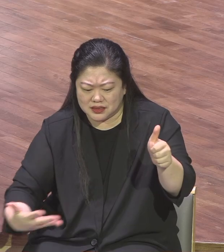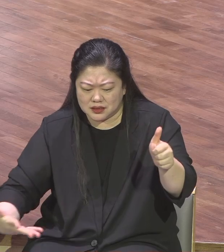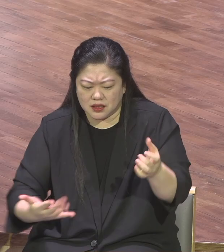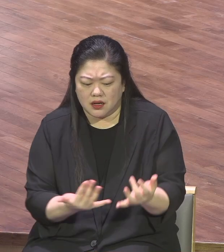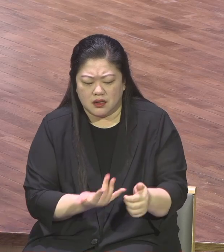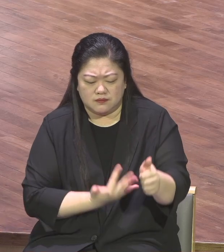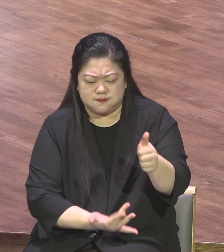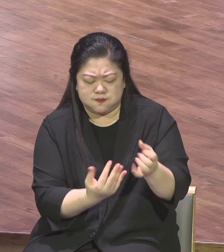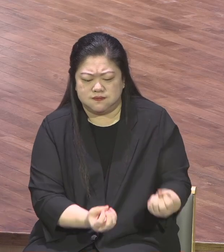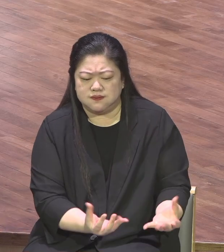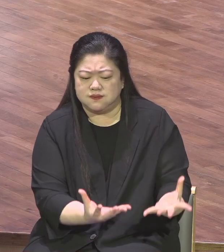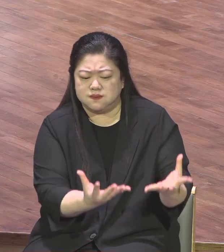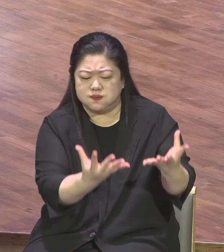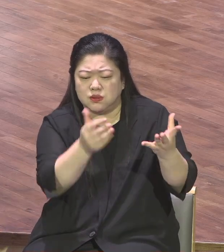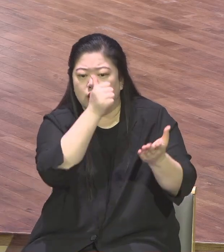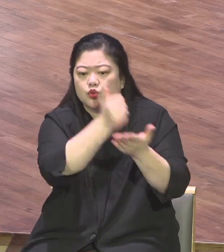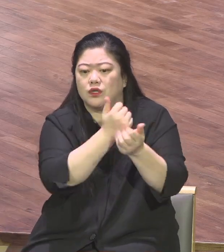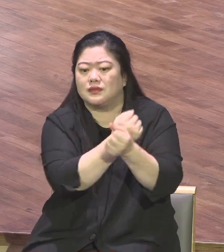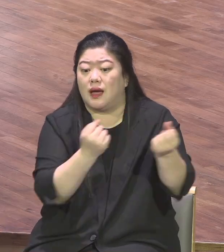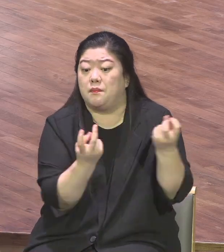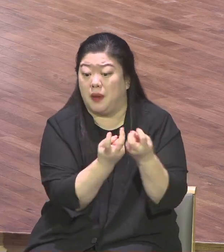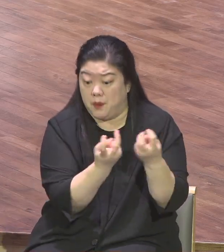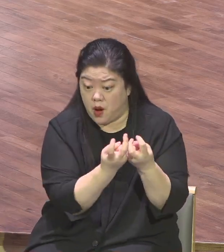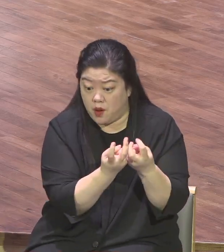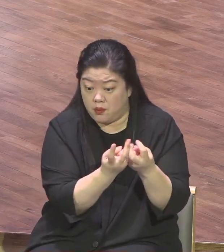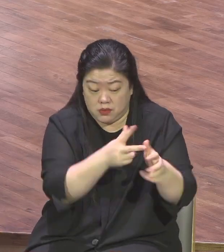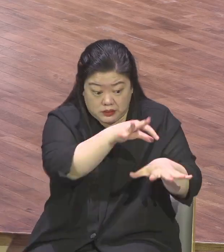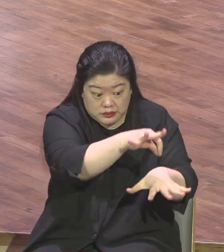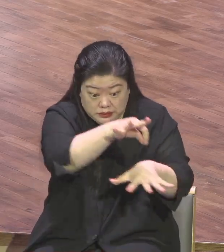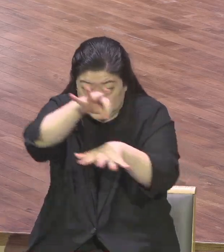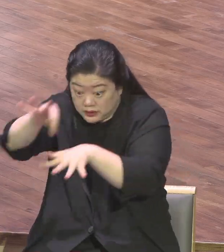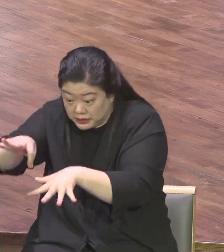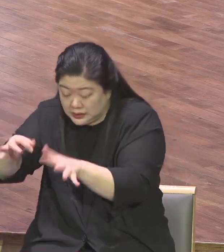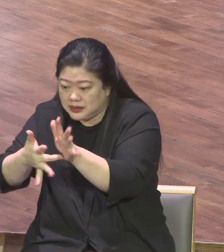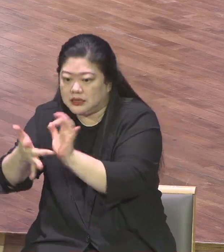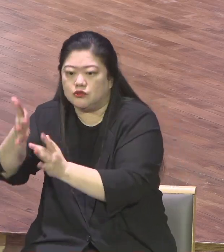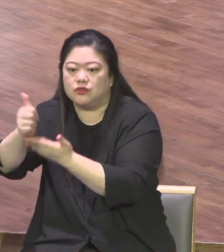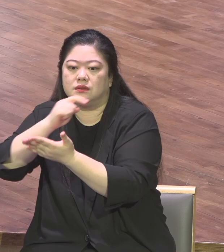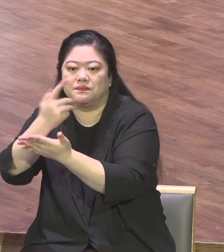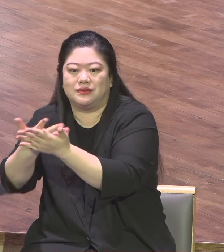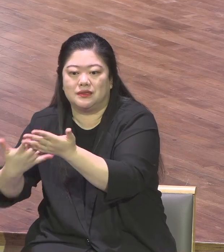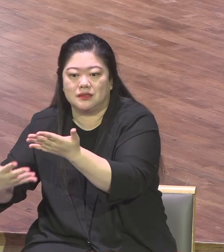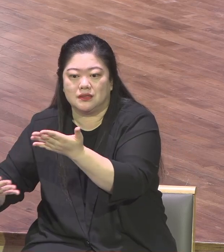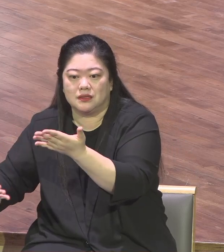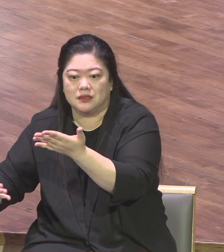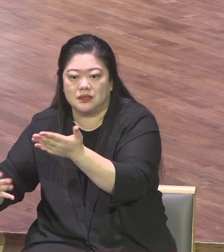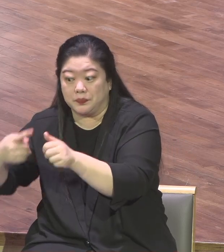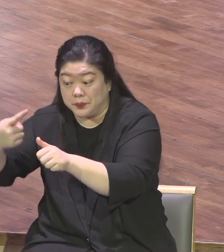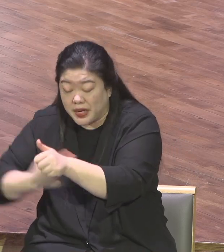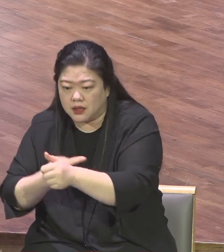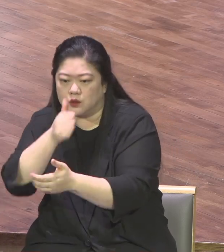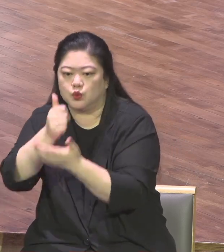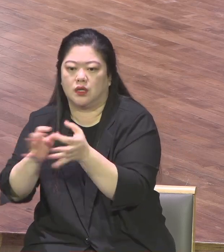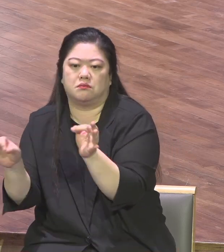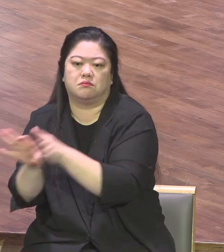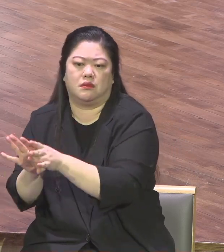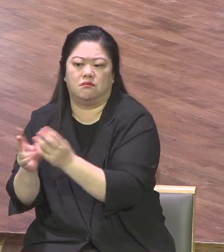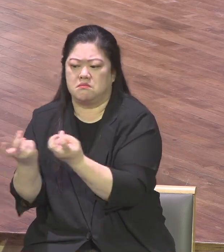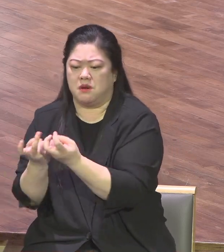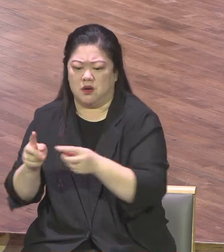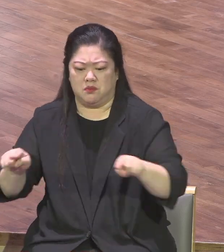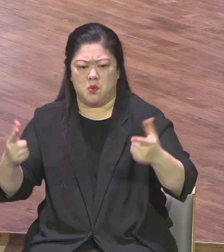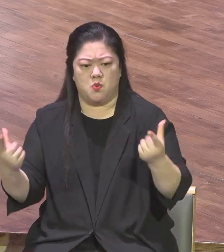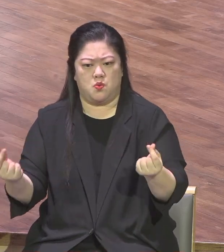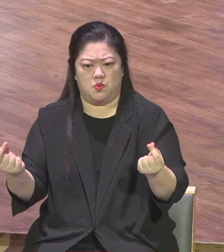사실을 밝힙니다. 오직 그리스도는 죄를 위하여 영원한 제사를 드리시고 하나님 우편에 앉으사 그